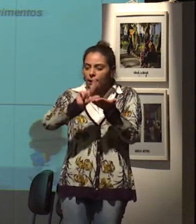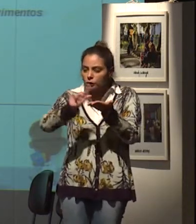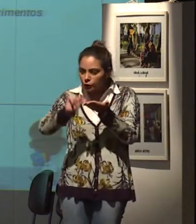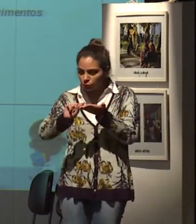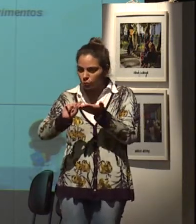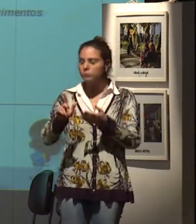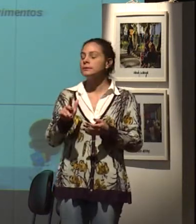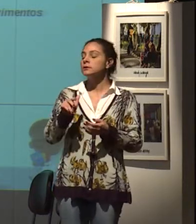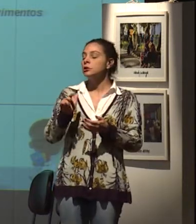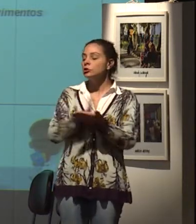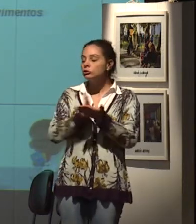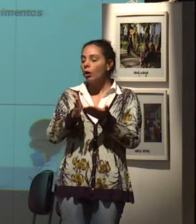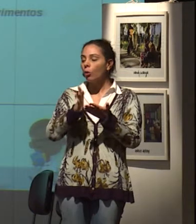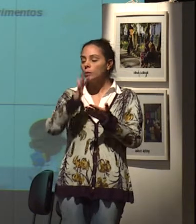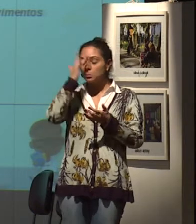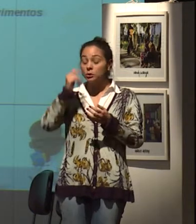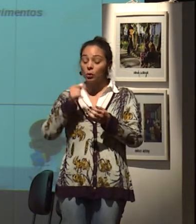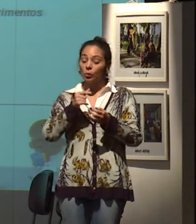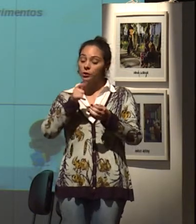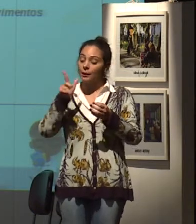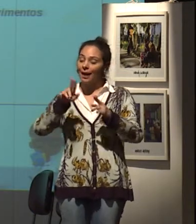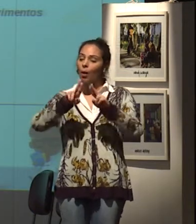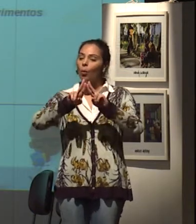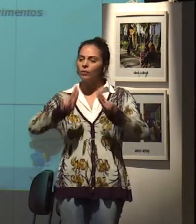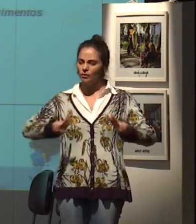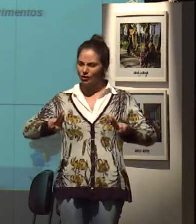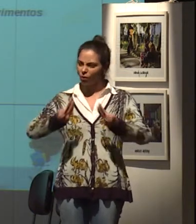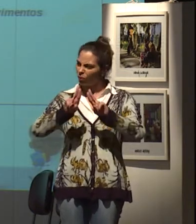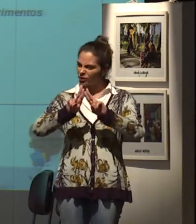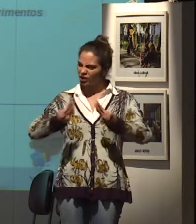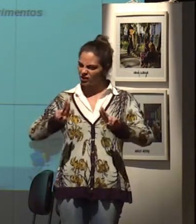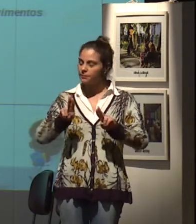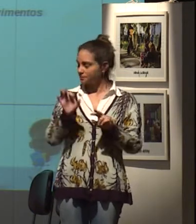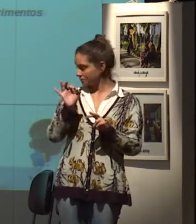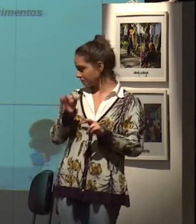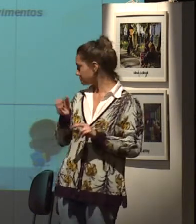e encontrei alguns artigos de alguns autores da UFSC.